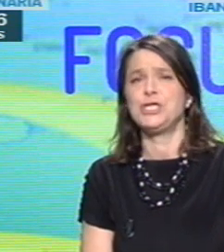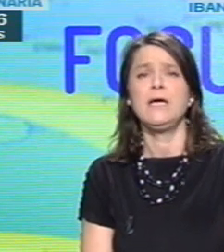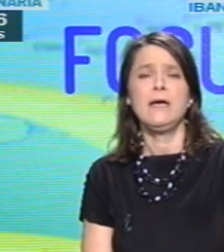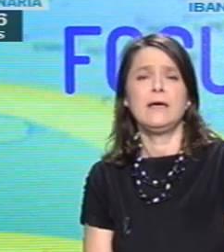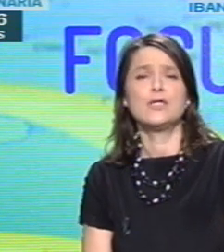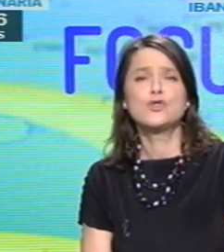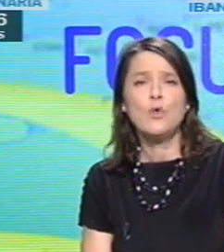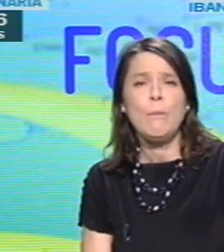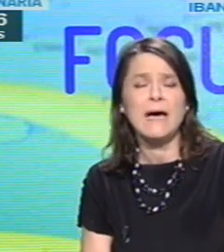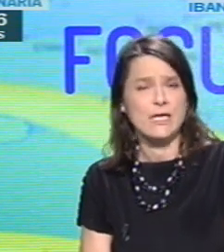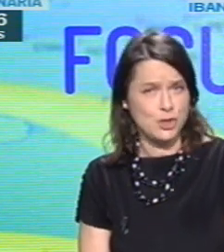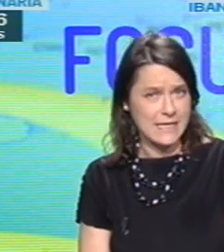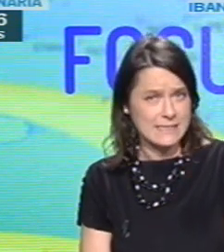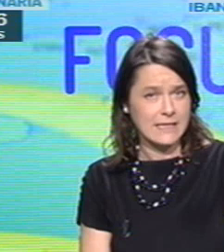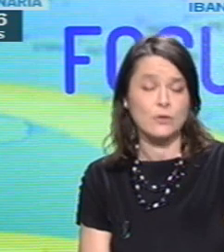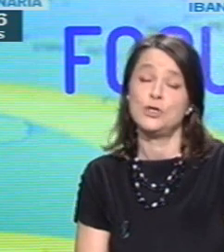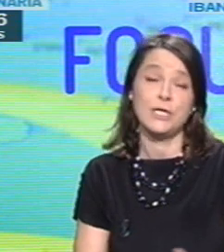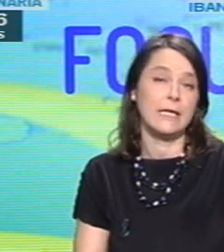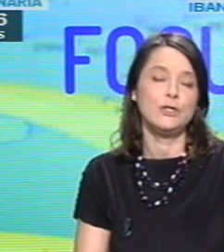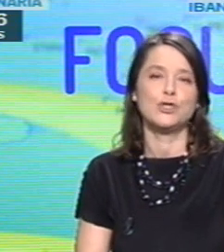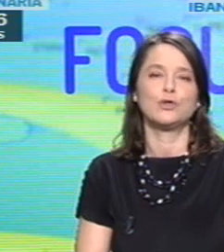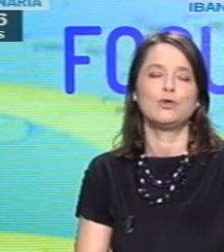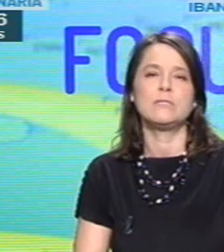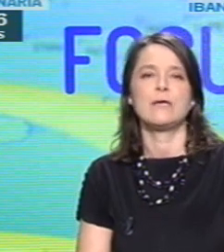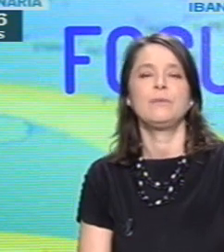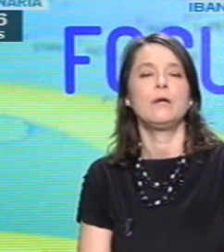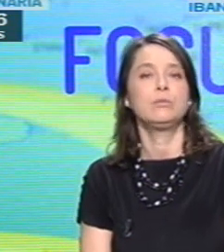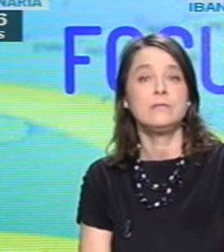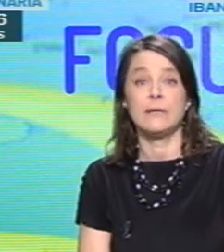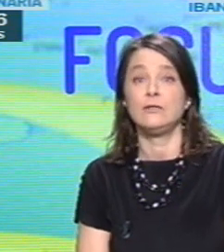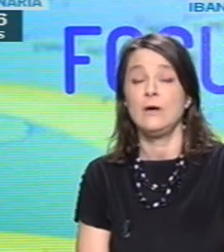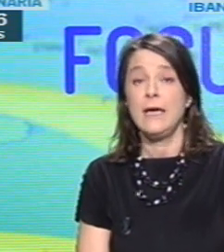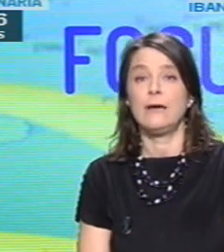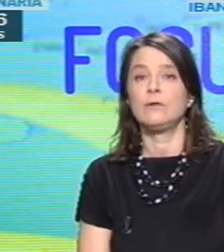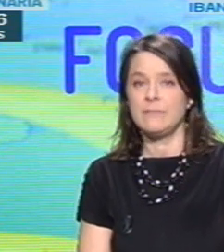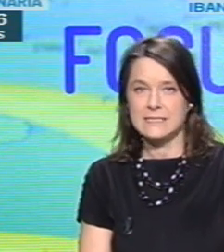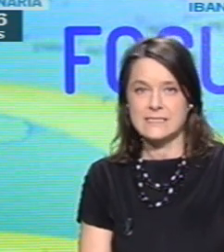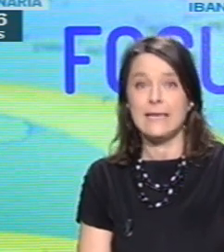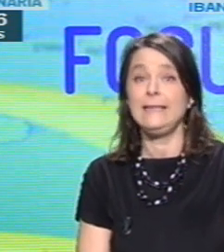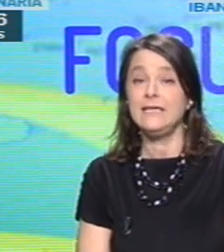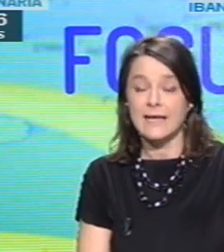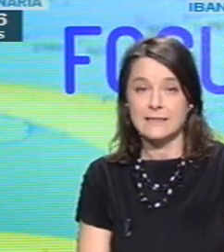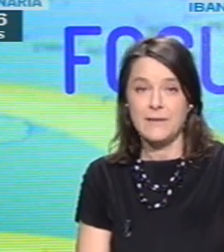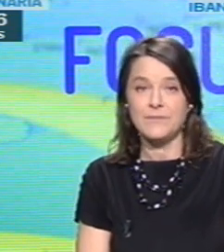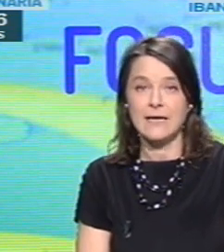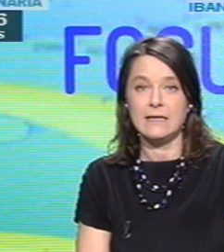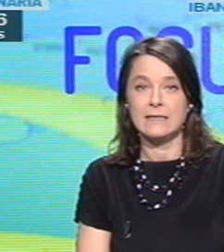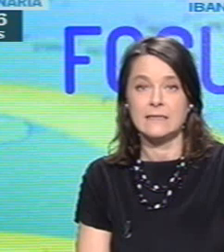Chi, Zumba e ginnastica dolce e alle 18 come sempre l'appuntamento è con la messa in